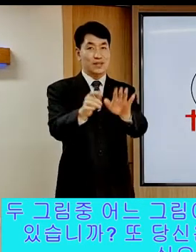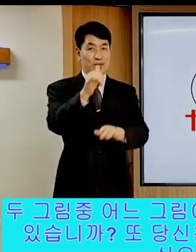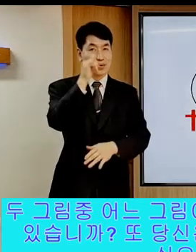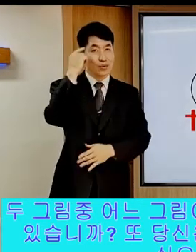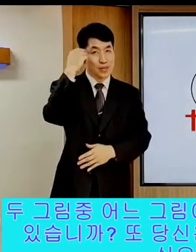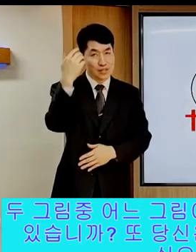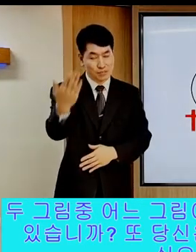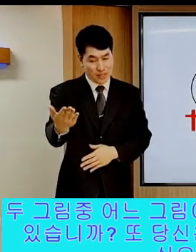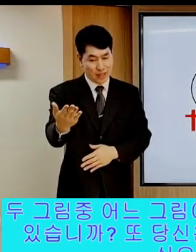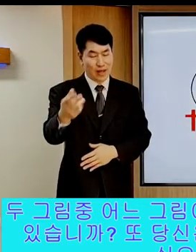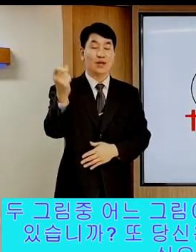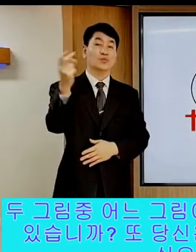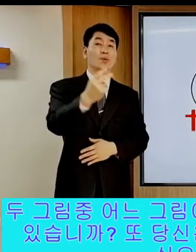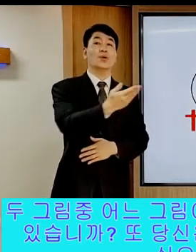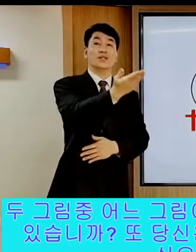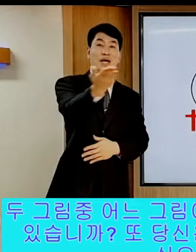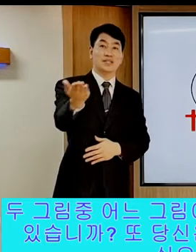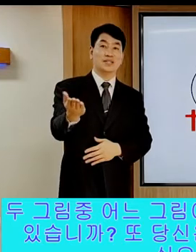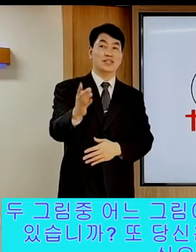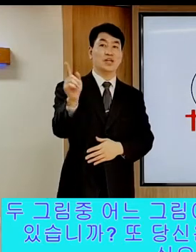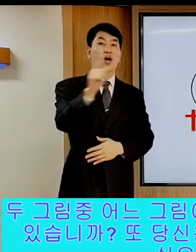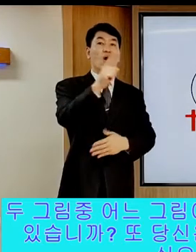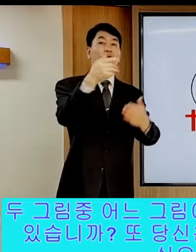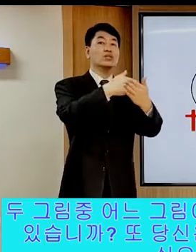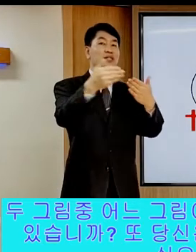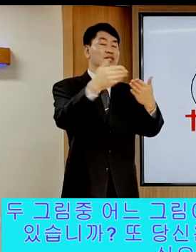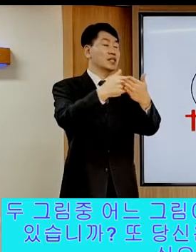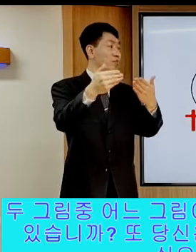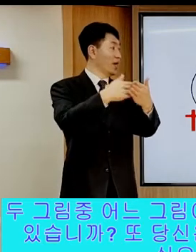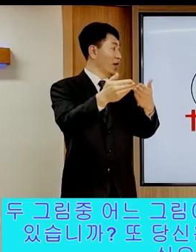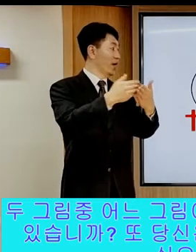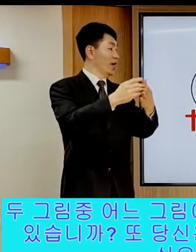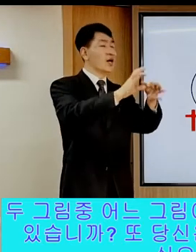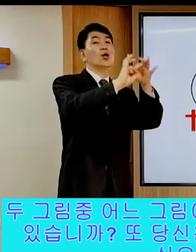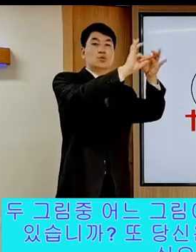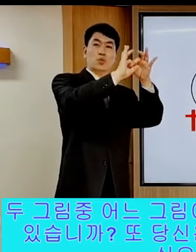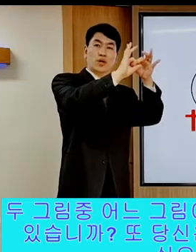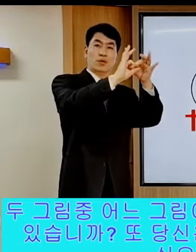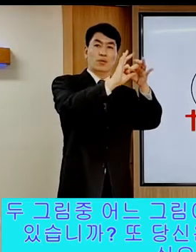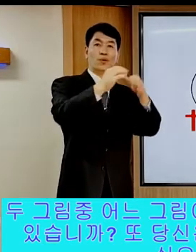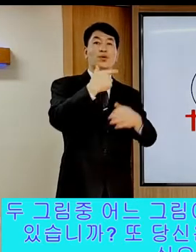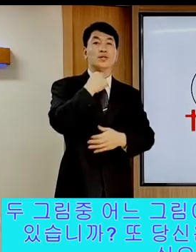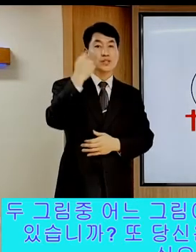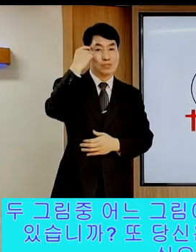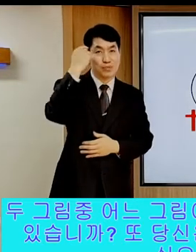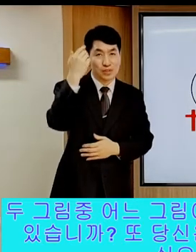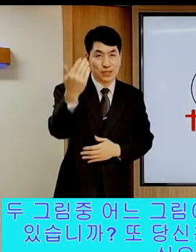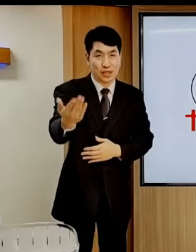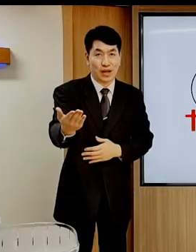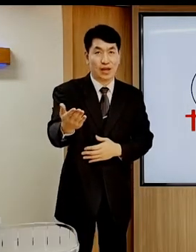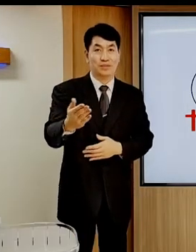나타내고 있습니까? 또 당신은 어느 그림에 속하고 싶으십니까?